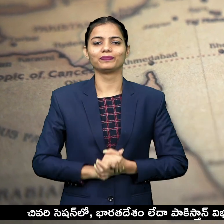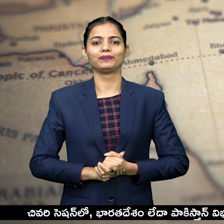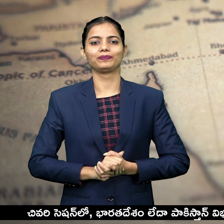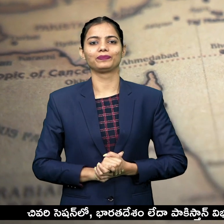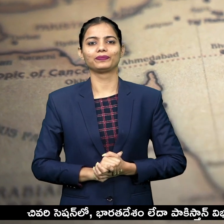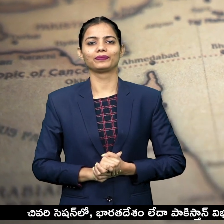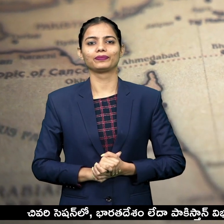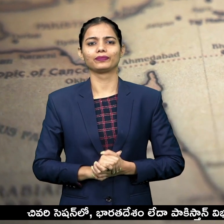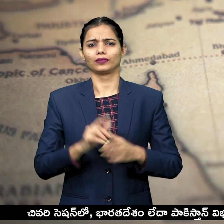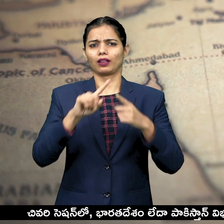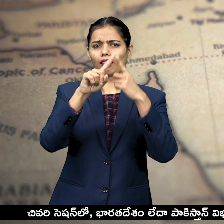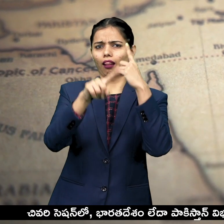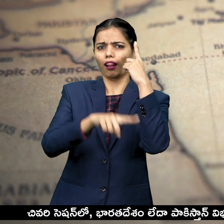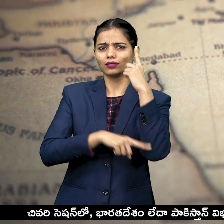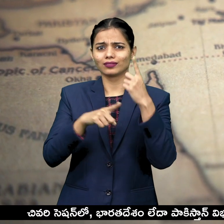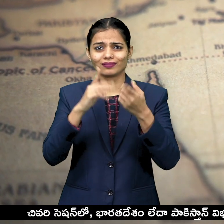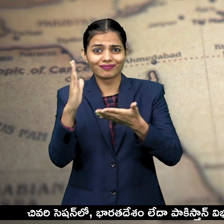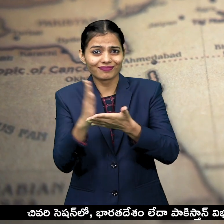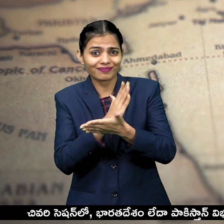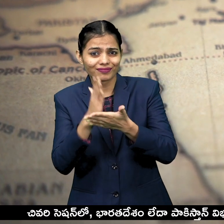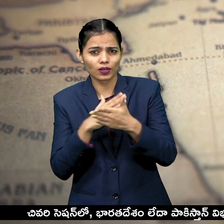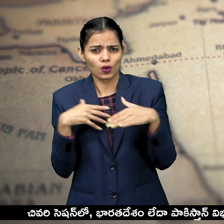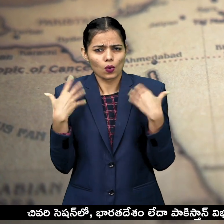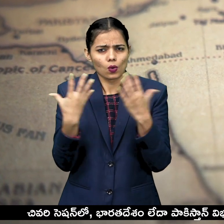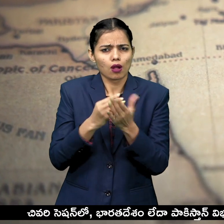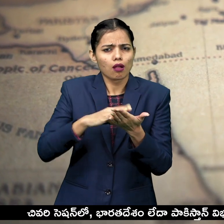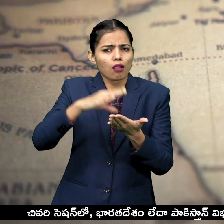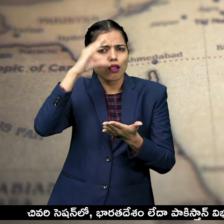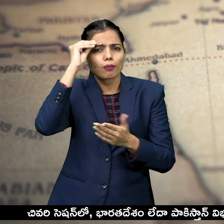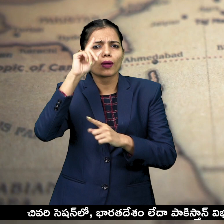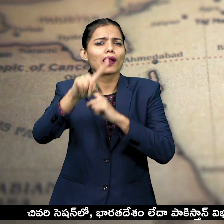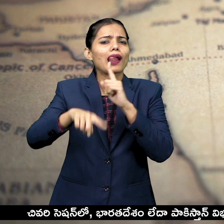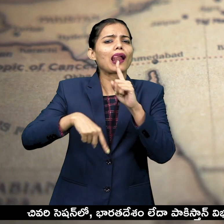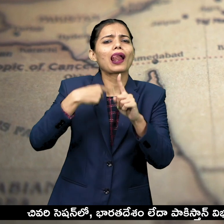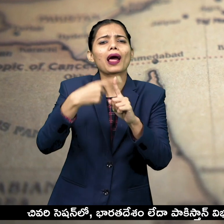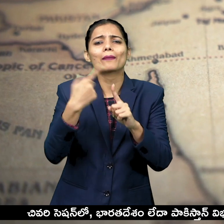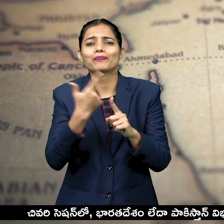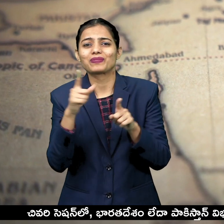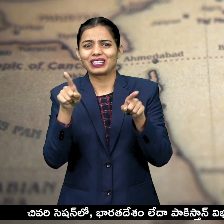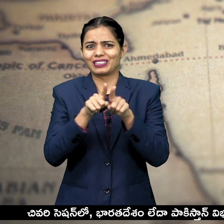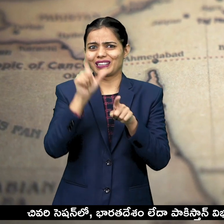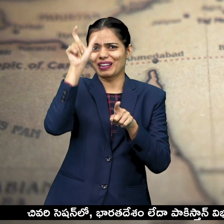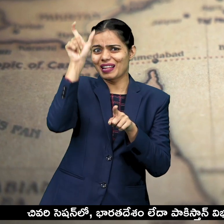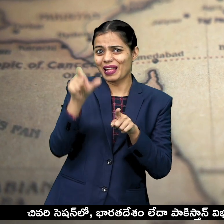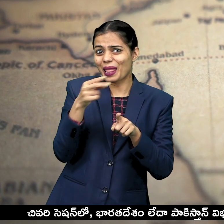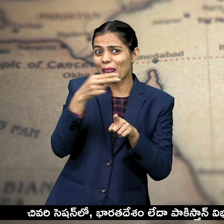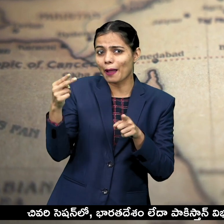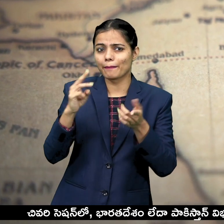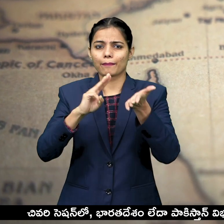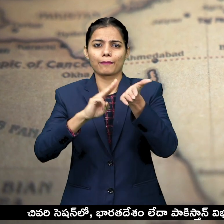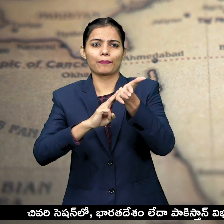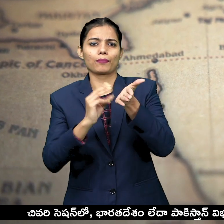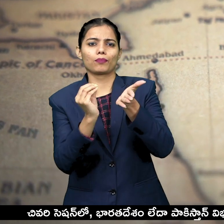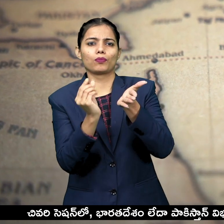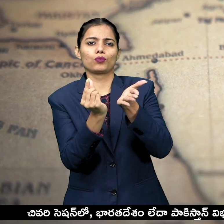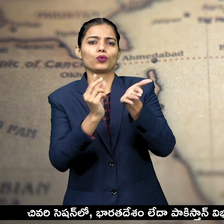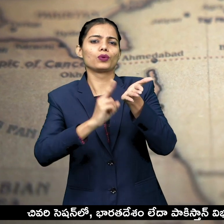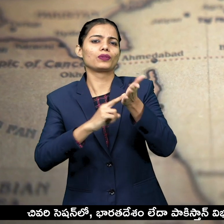చివరి సెషన్లో భారతదేశం మరియు పాకిస్తాన్ల విభజన గురించి మౌంట్ బాటన్ చేసిన ప్రకటన